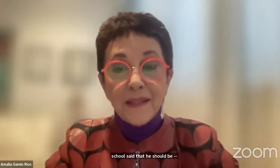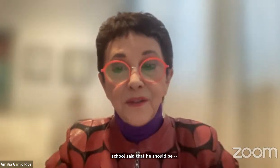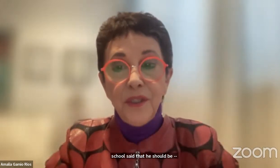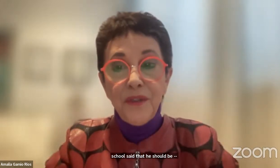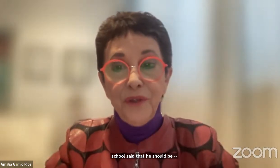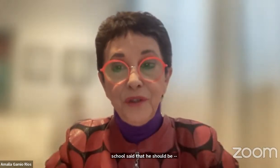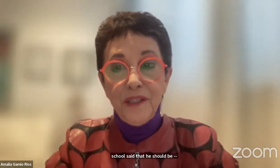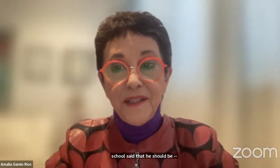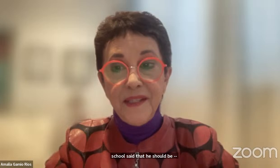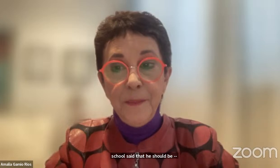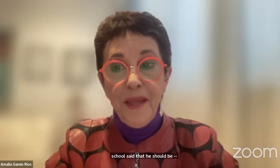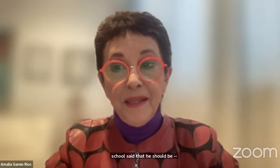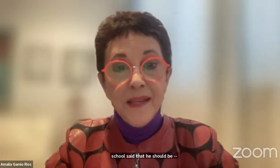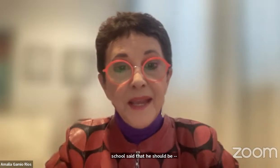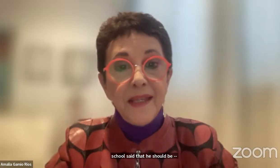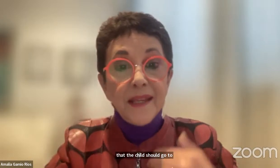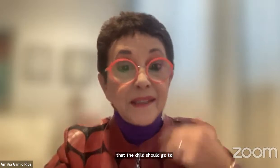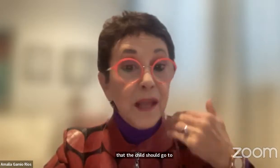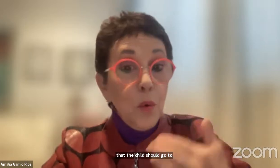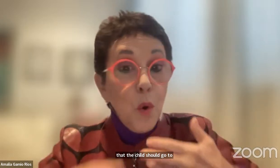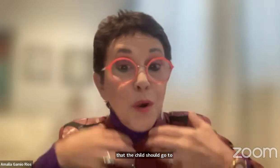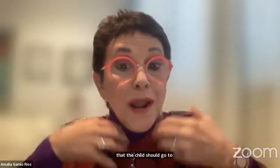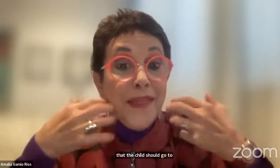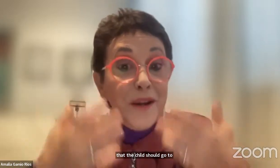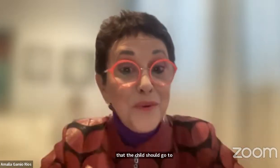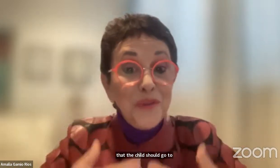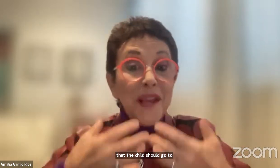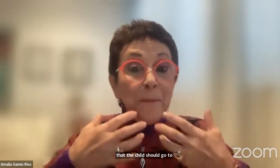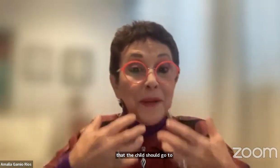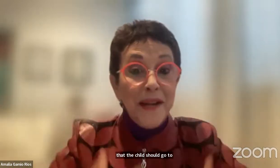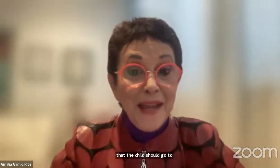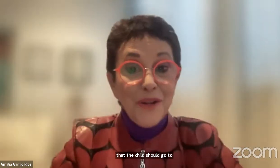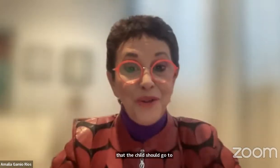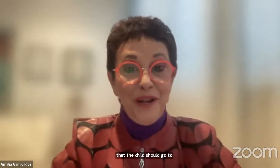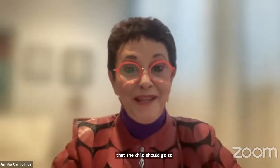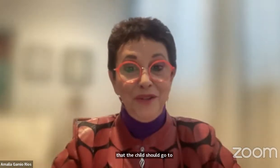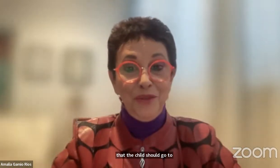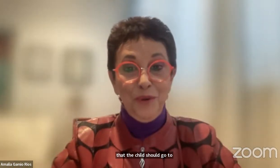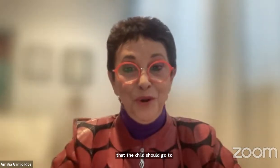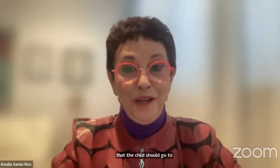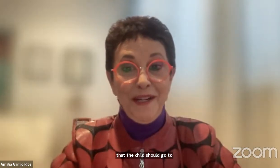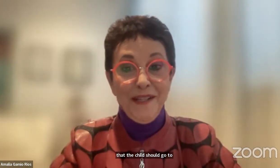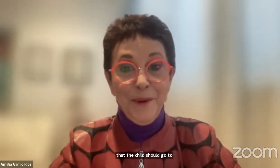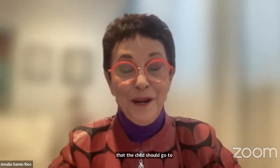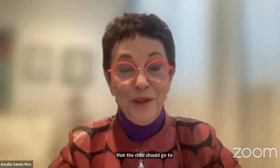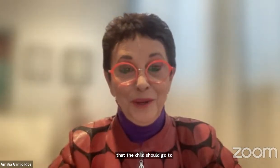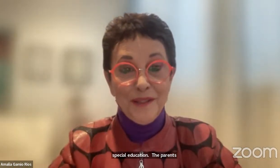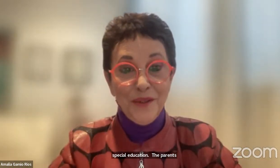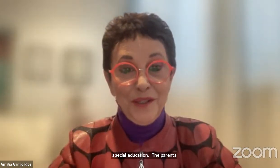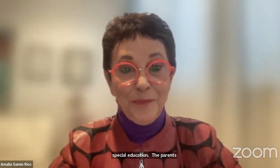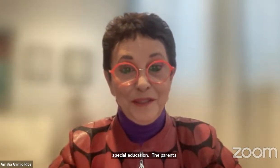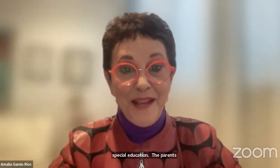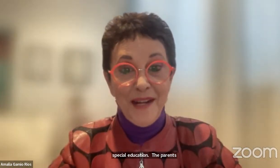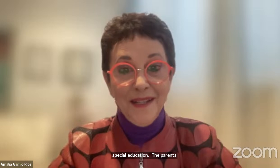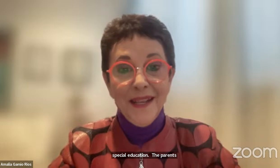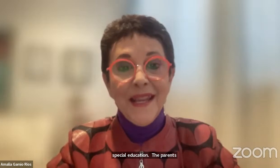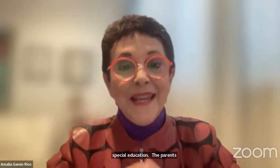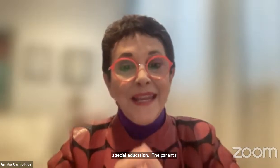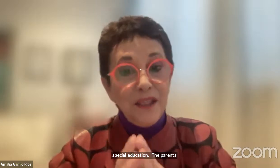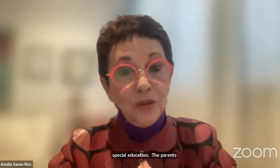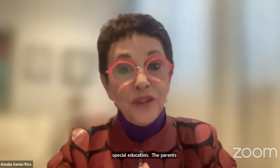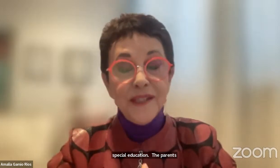Sus apelaciones fueron desestimadas y hasta hubo una denuncia penal contra ellos por no querer llevarlo a educación